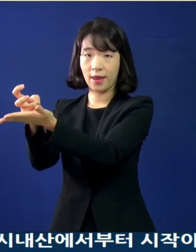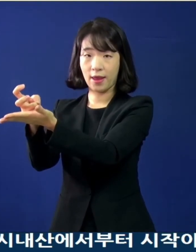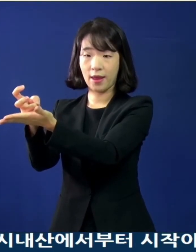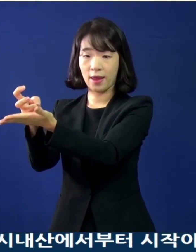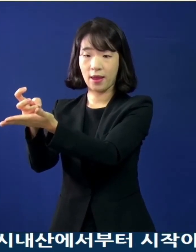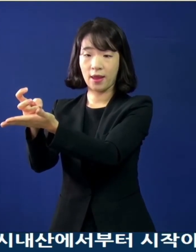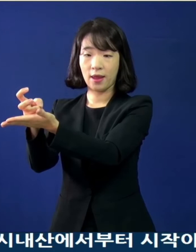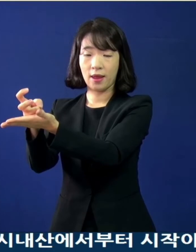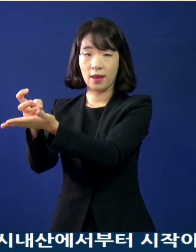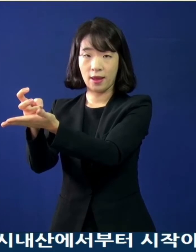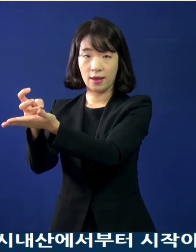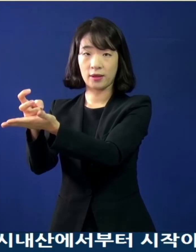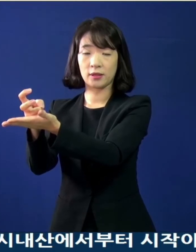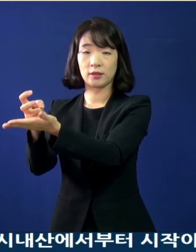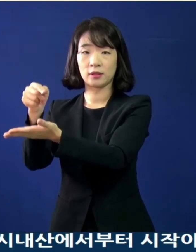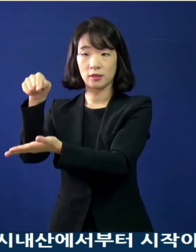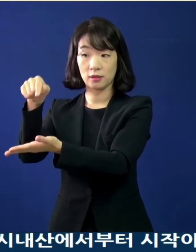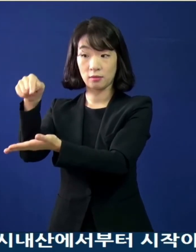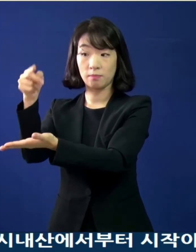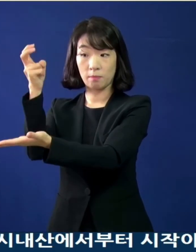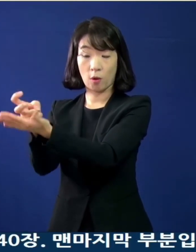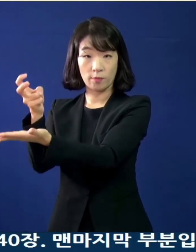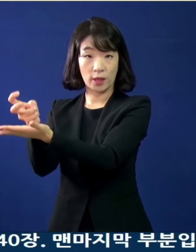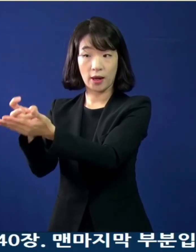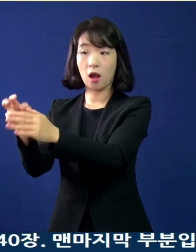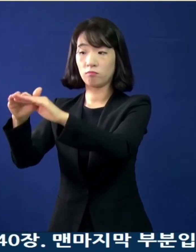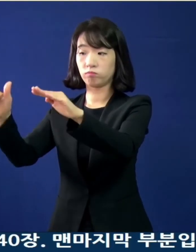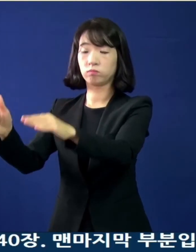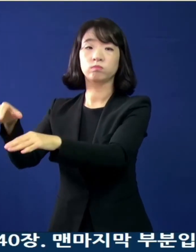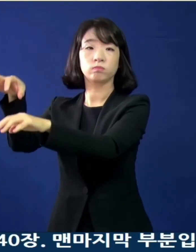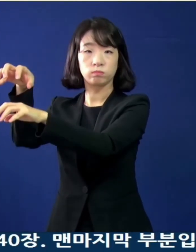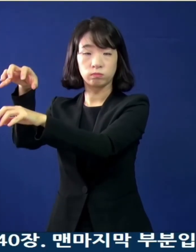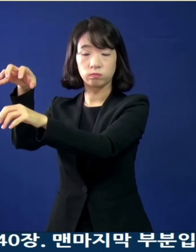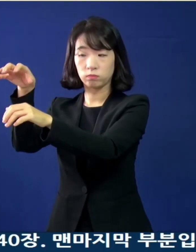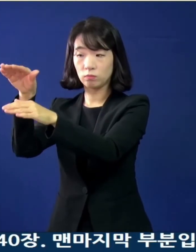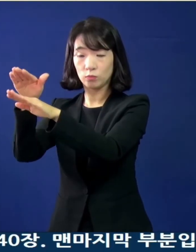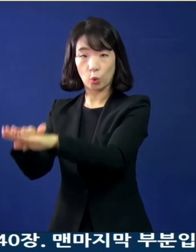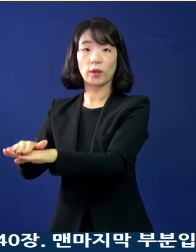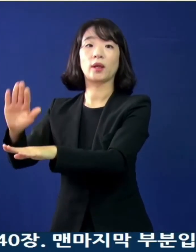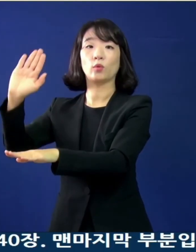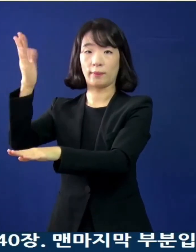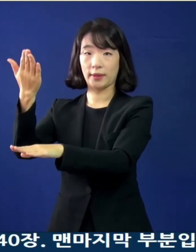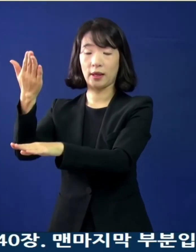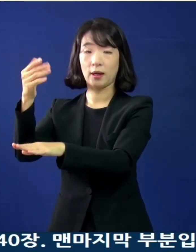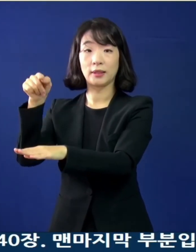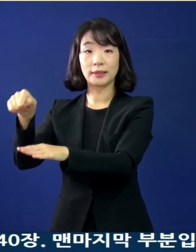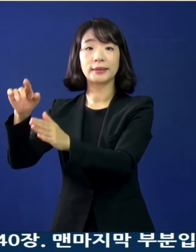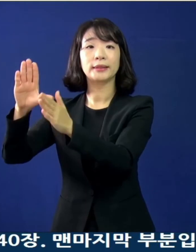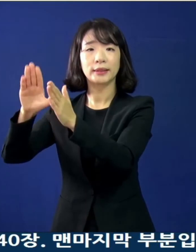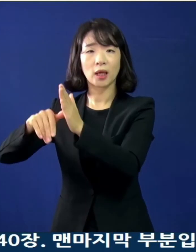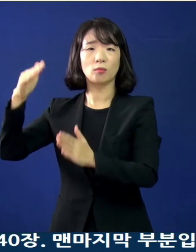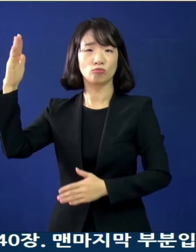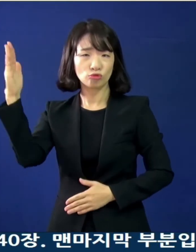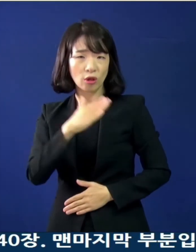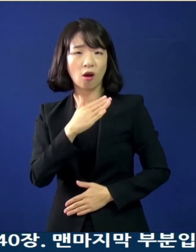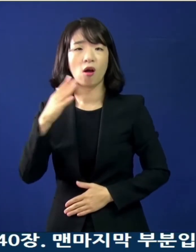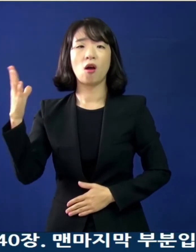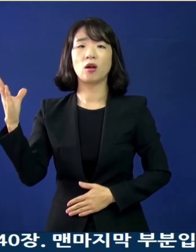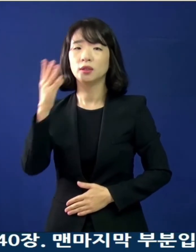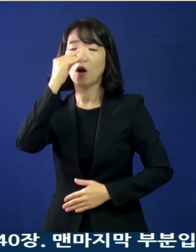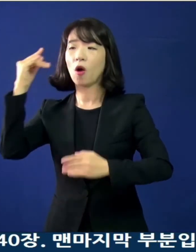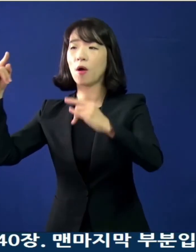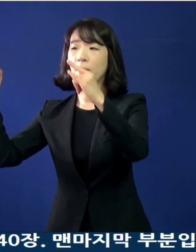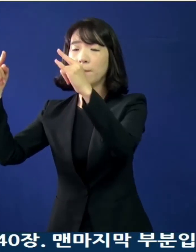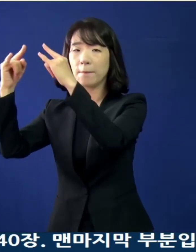시은소, 이것이 자리하게 됩니다. 아마도 이때부터 성막에 구름